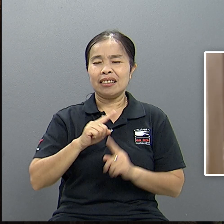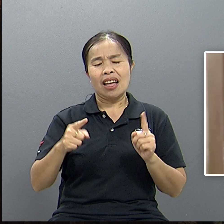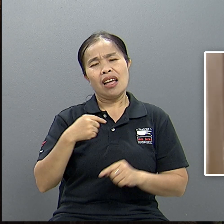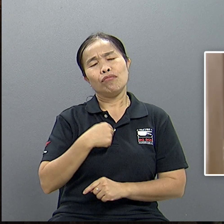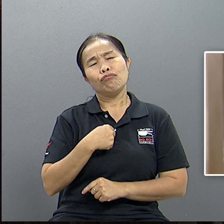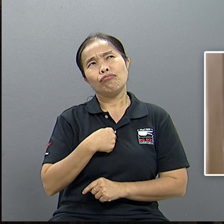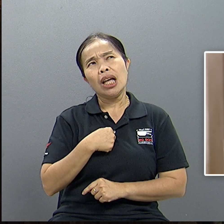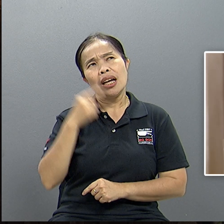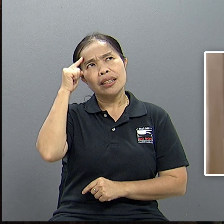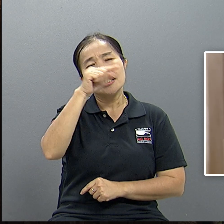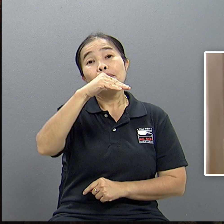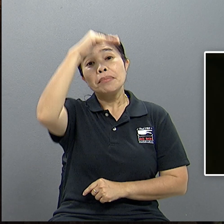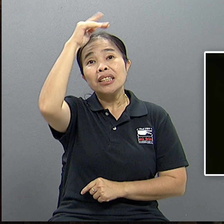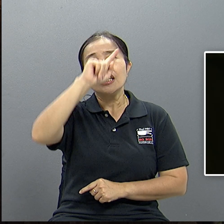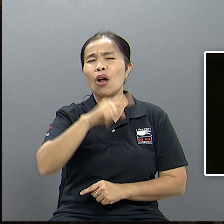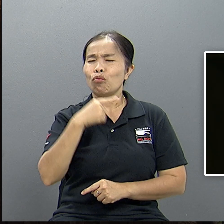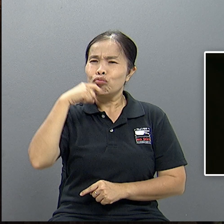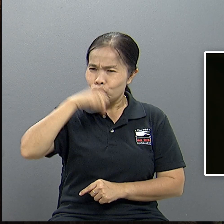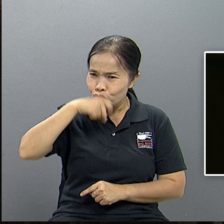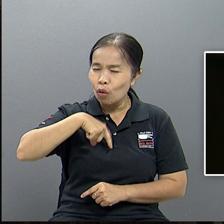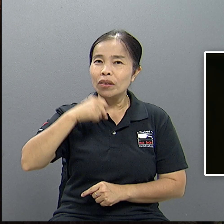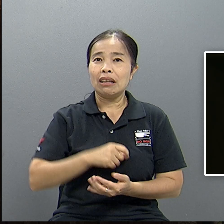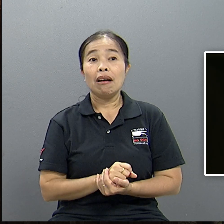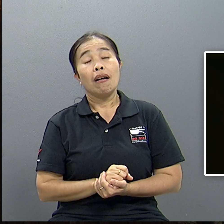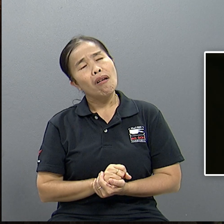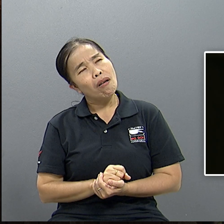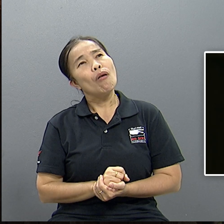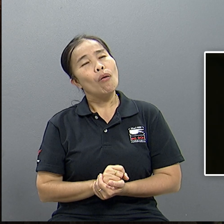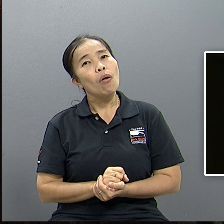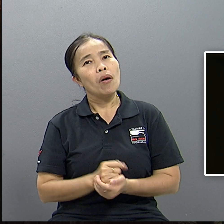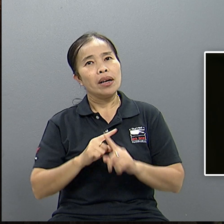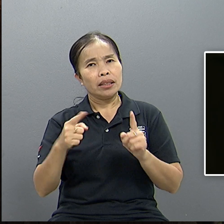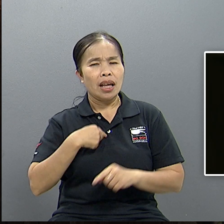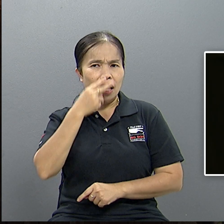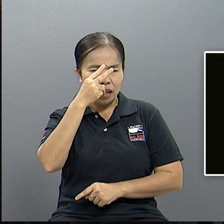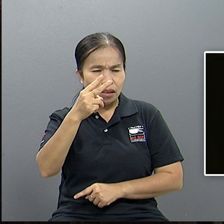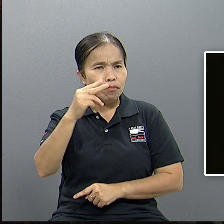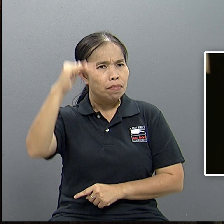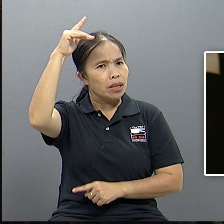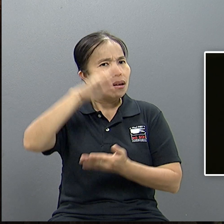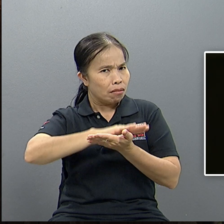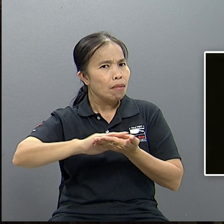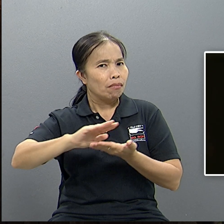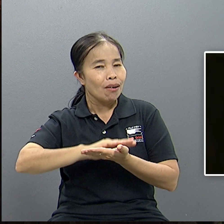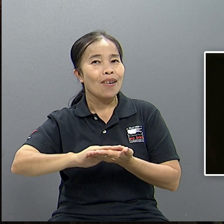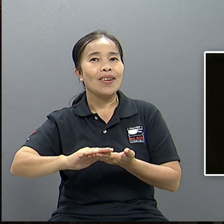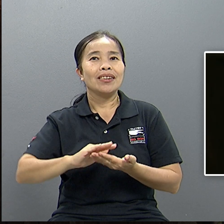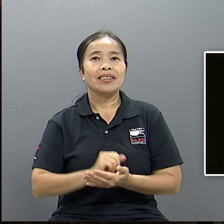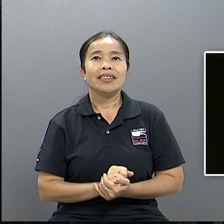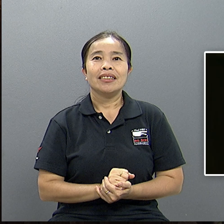พี่กล้าเป็นคนซนเอแต่ฉันเห็นเป็นคนเรียบร้อยนะ